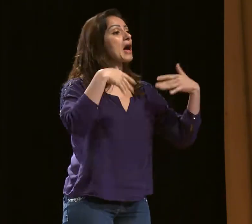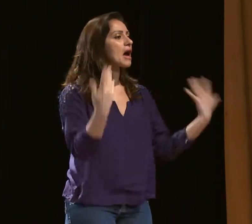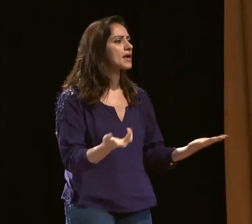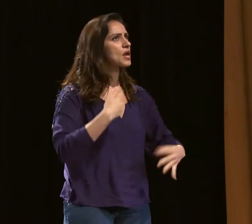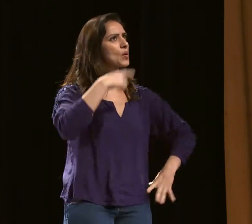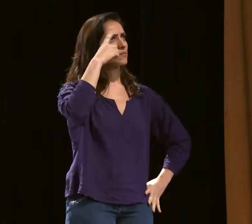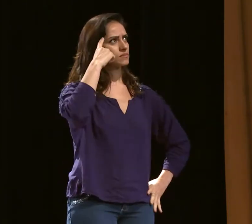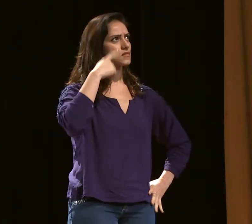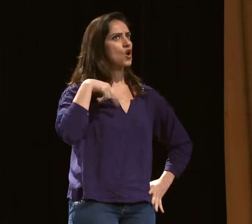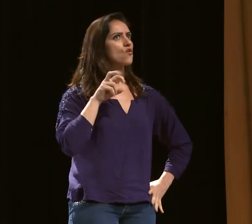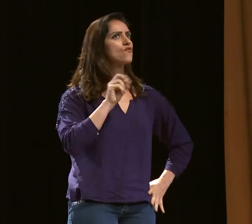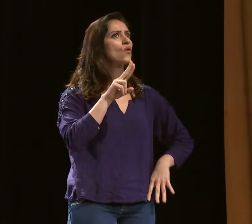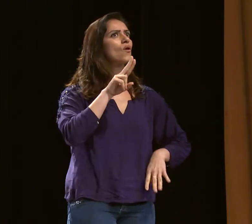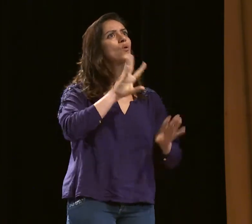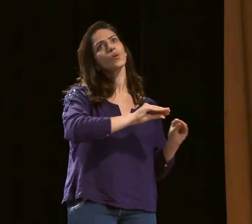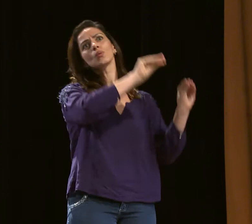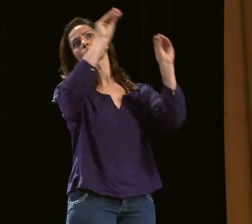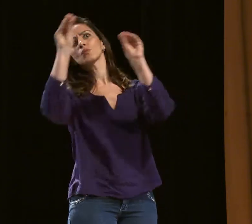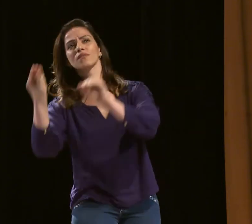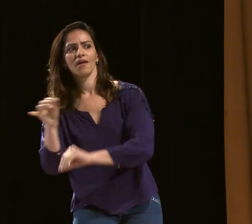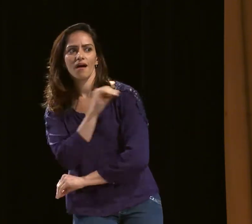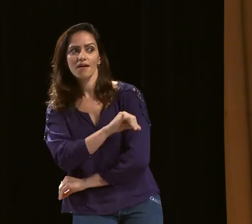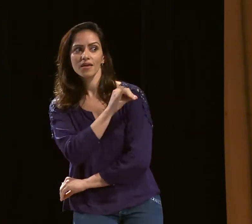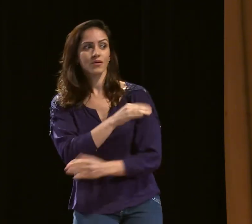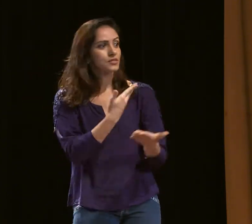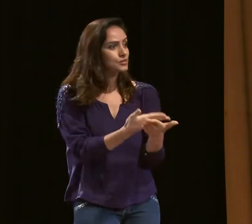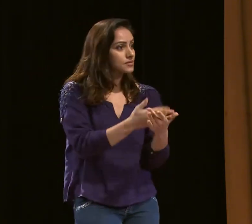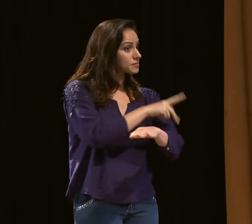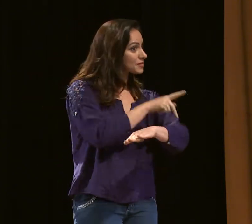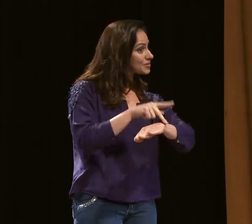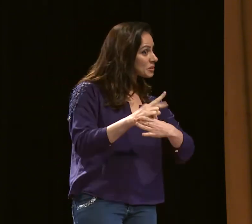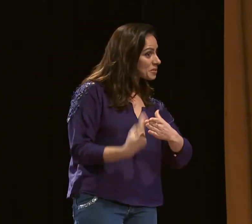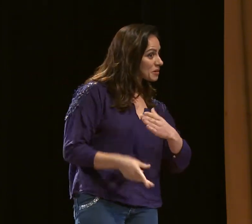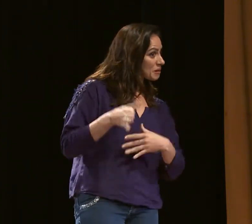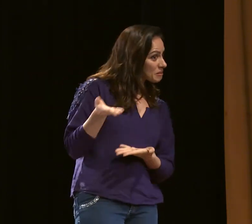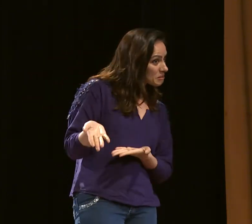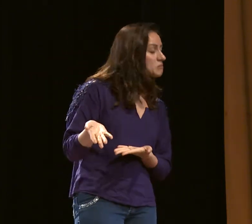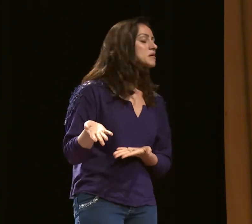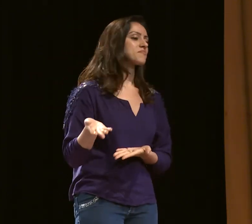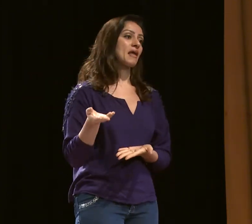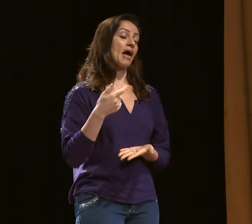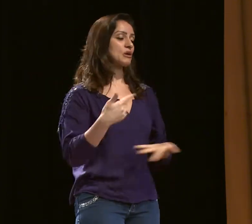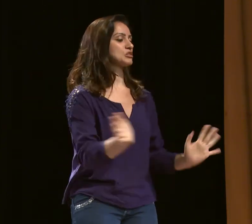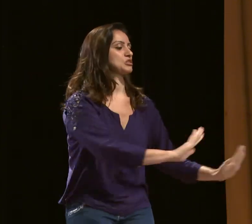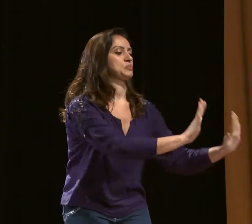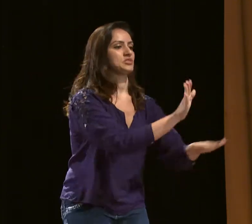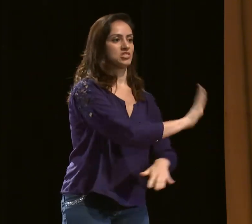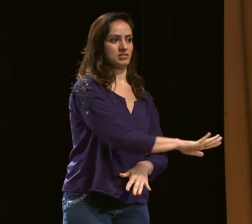no relacionamento, e aí eu ficava pensando: ah, eu vou me mudar para o Rio de Janeiro, vou estudar pedagogia bilíngue. E aí eu me